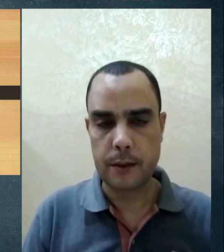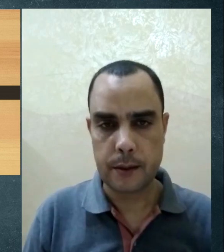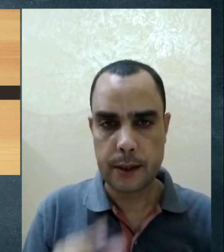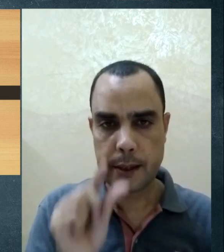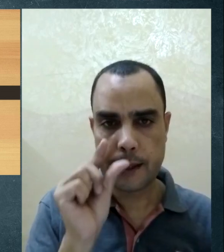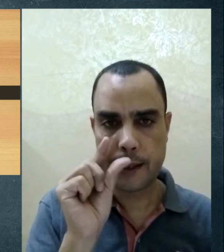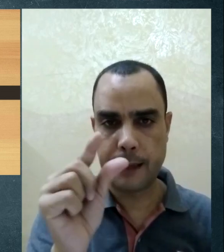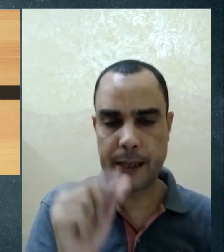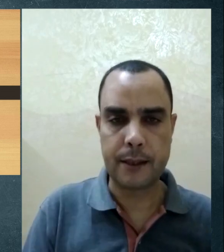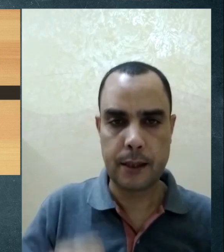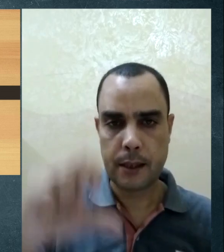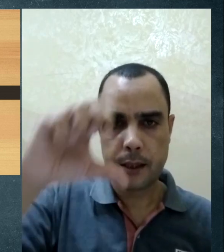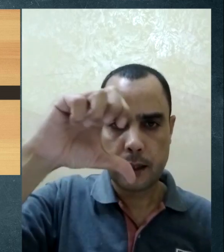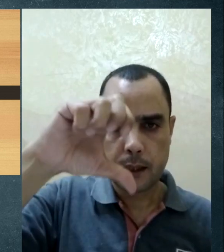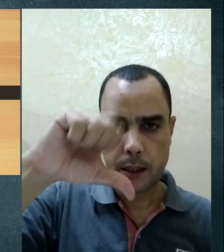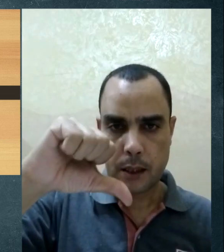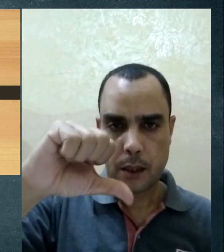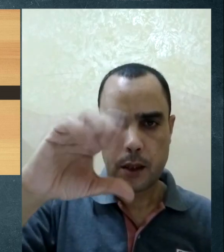مضاد كلمة